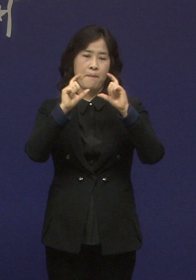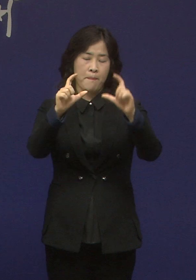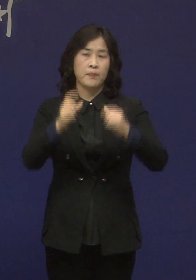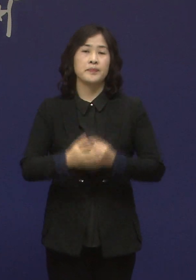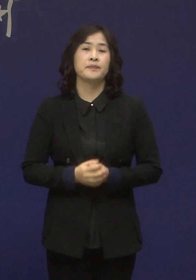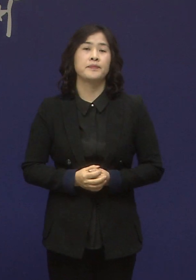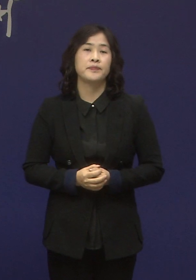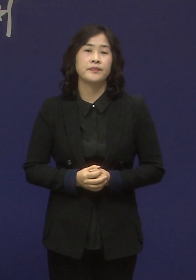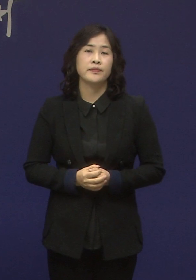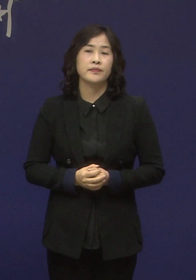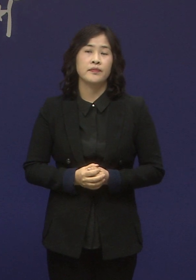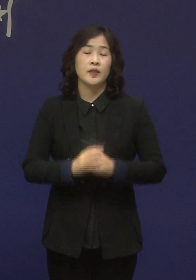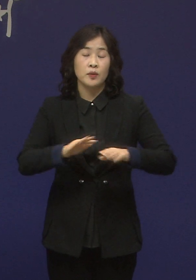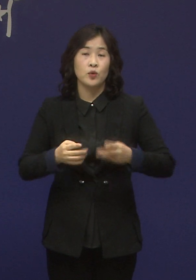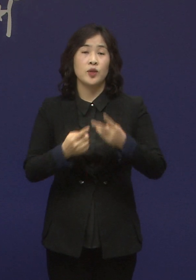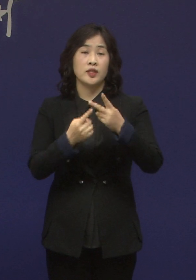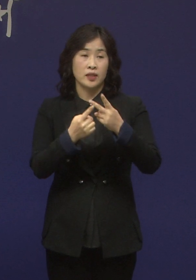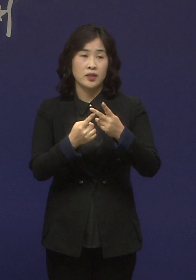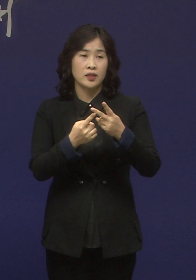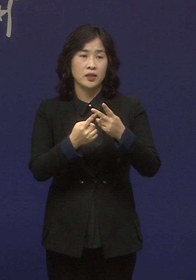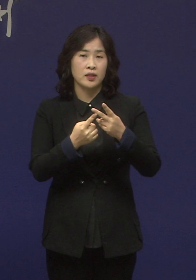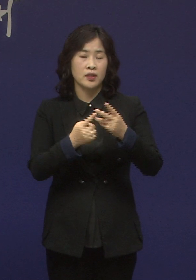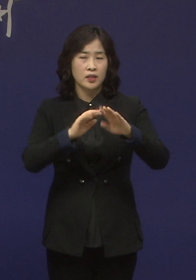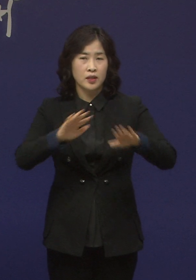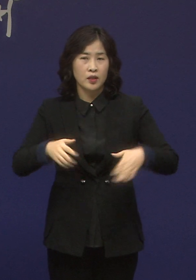판정되었습니다. 우리 도에서는